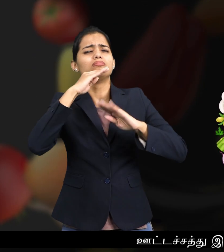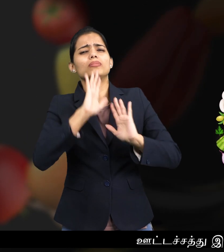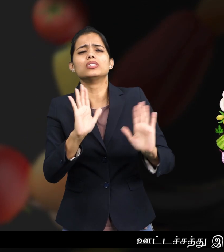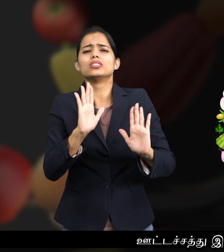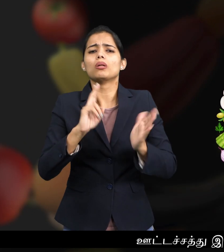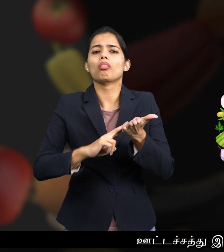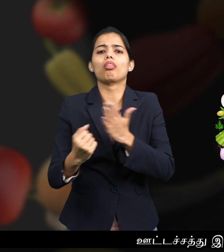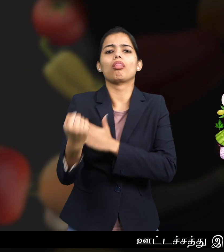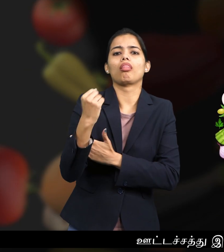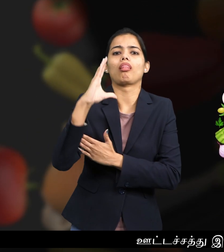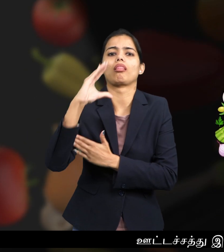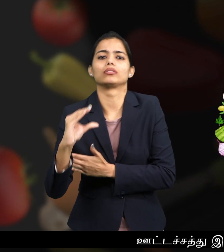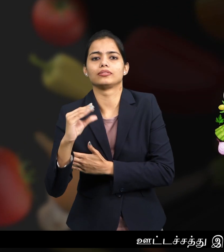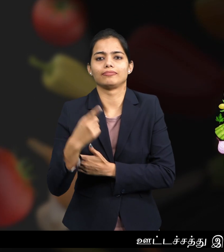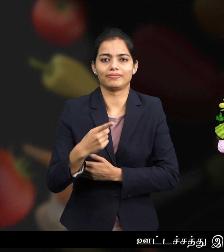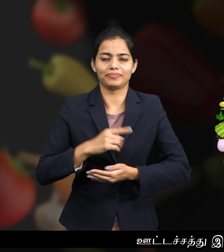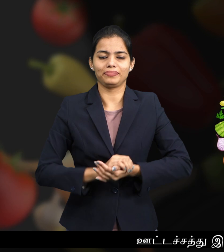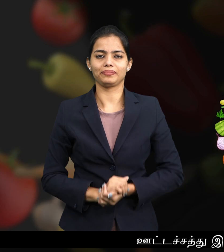குறிப்பிட்ட ஊட்டச்சத்து இல்லாமல் இருக்கலாம்.